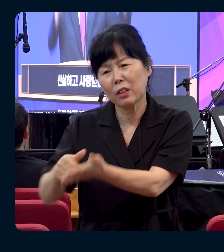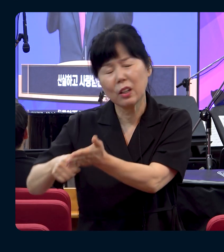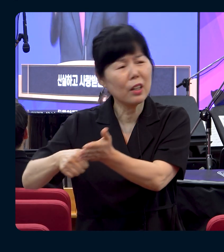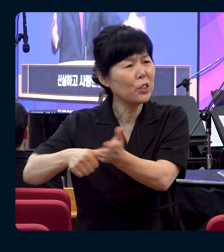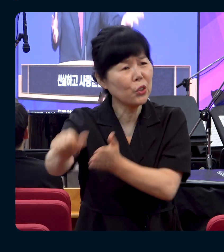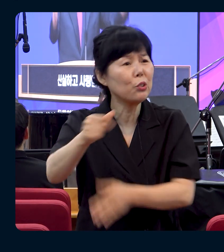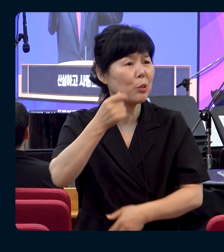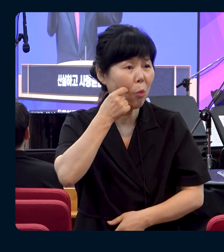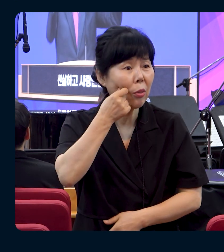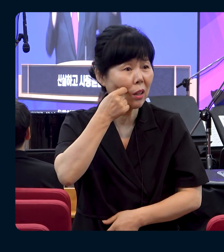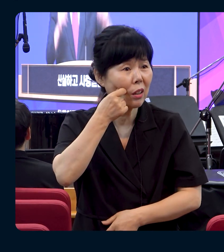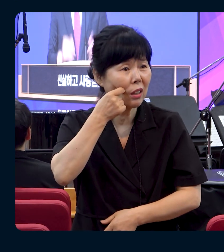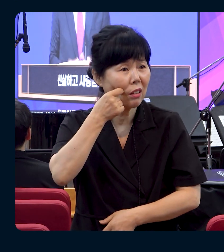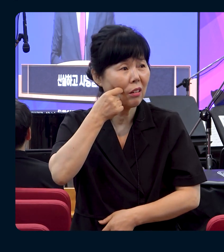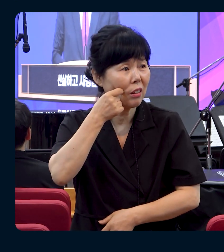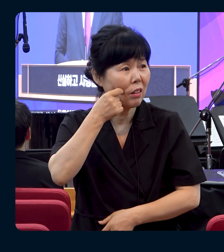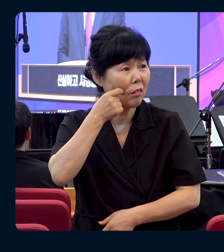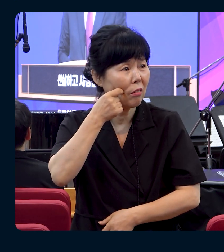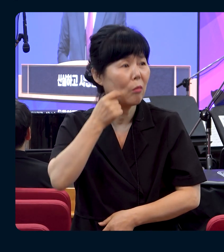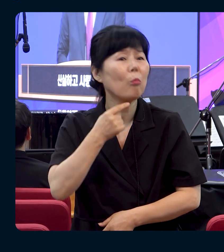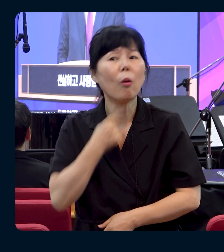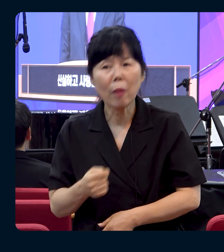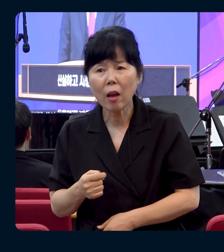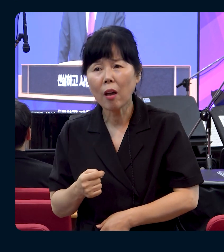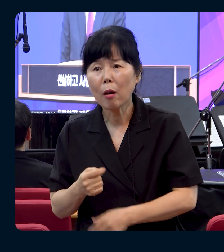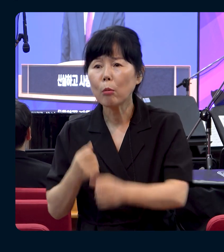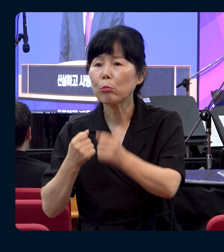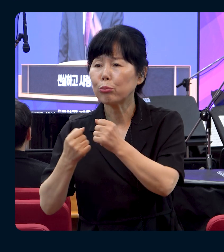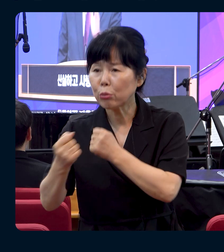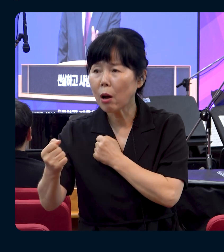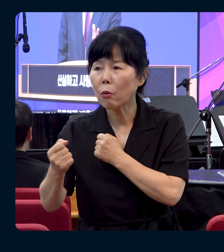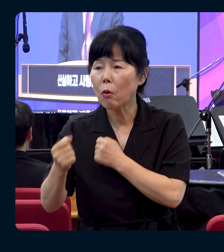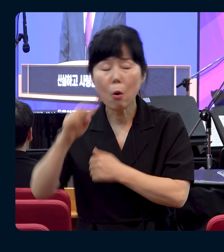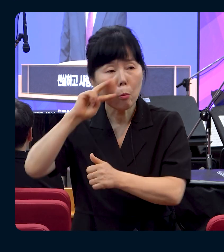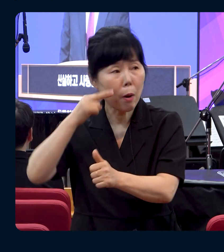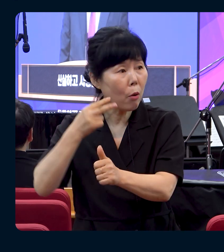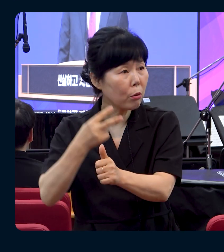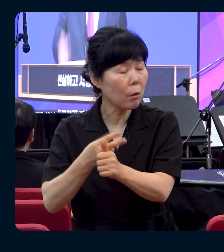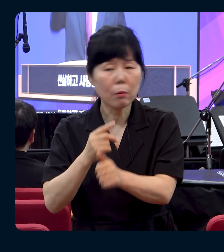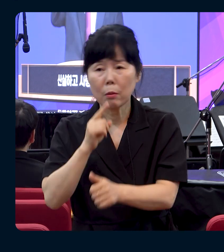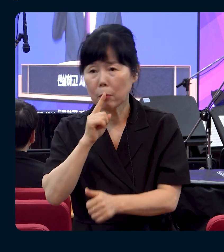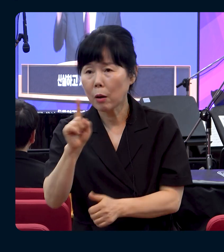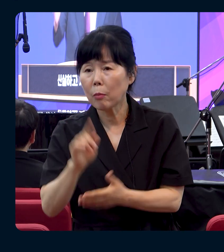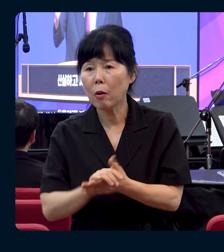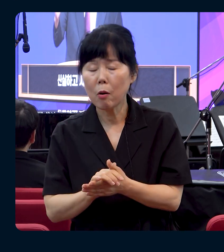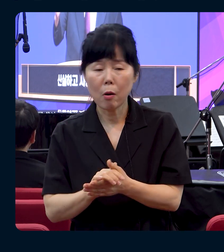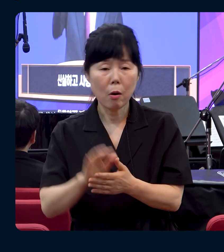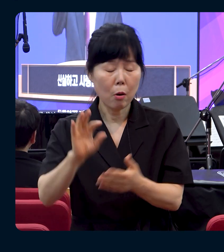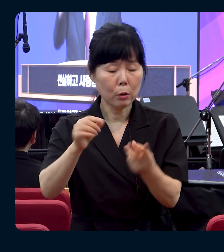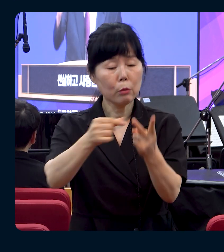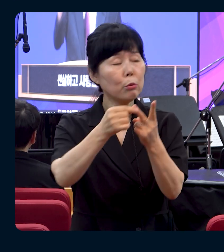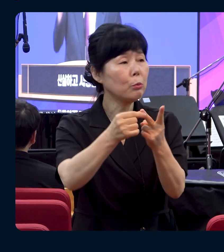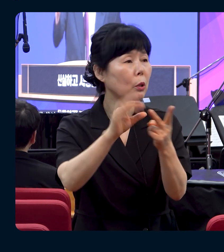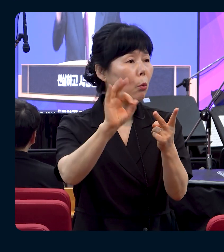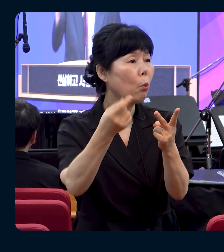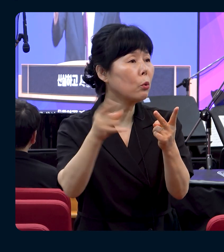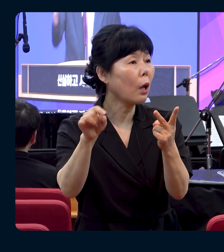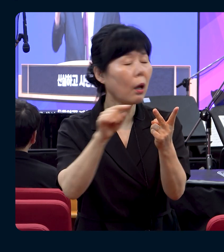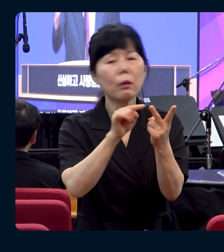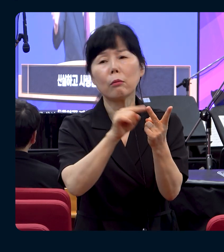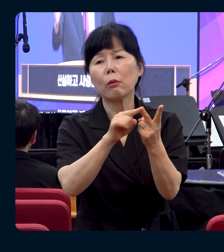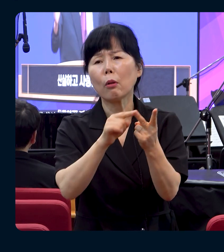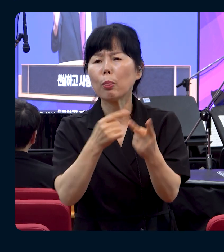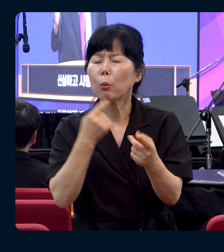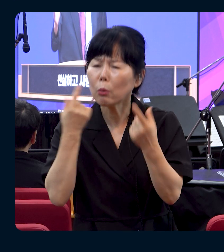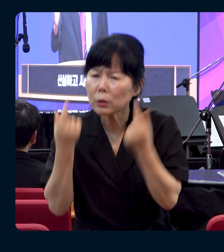없어요. 그런 사람이니까 말이죠. 그런데 바울 사도는요 그 오네시모에게도 똑같은 표현을